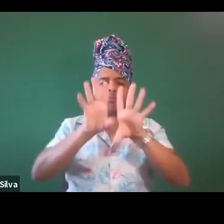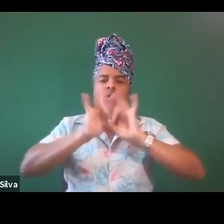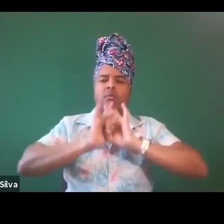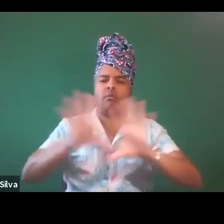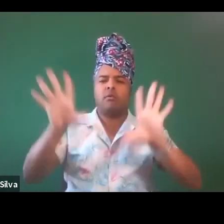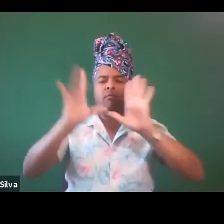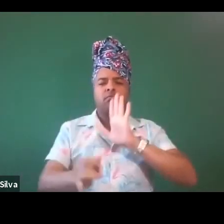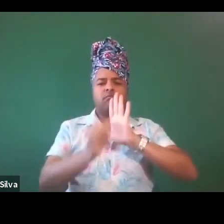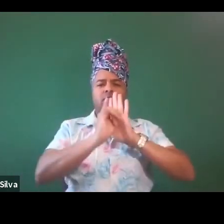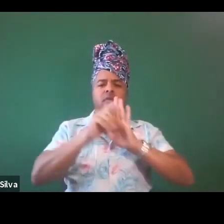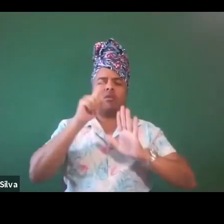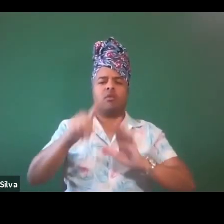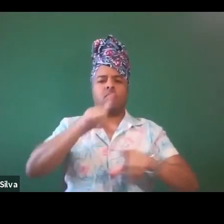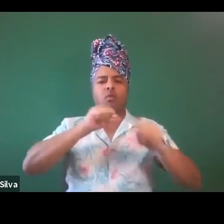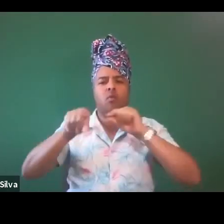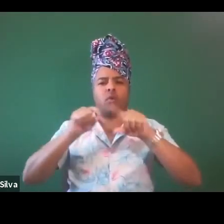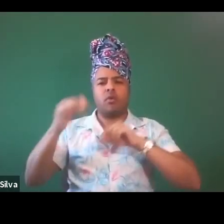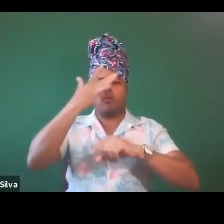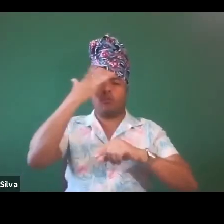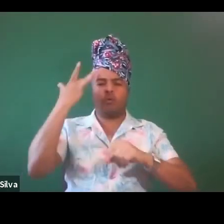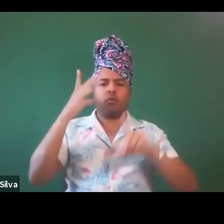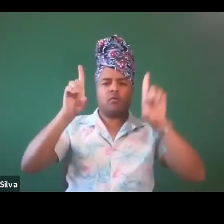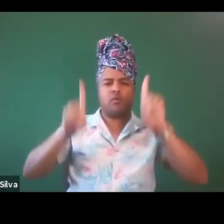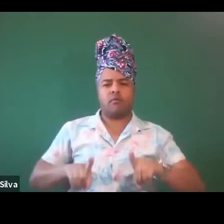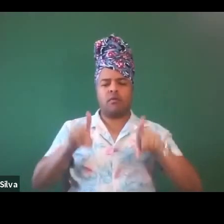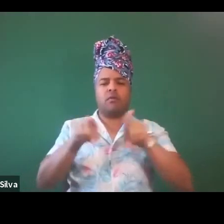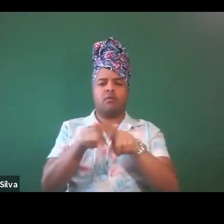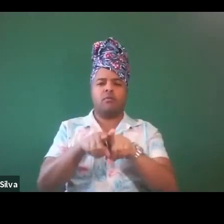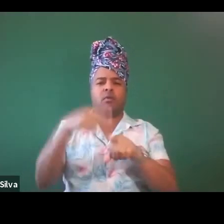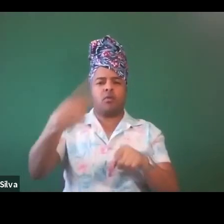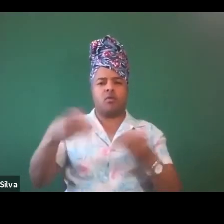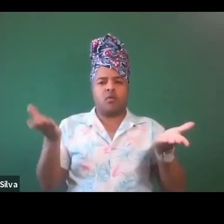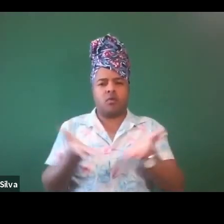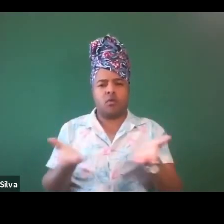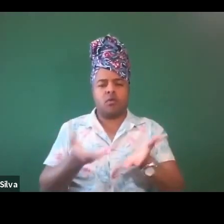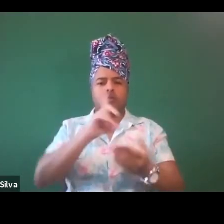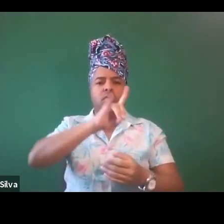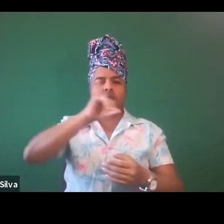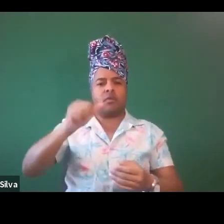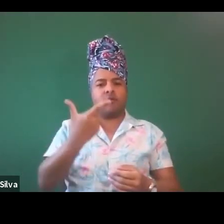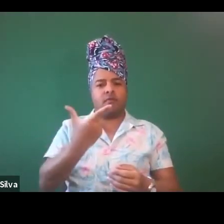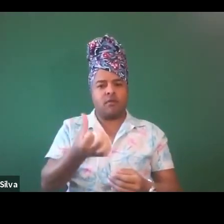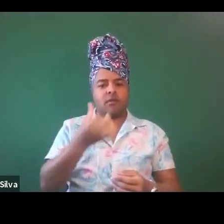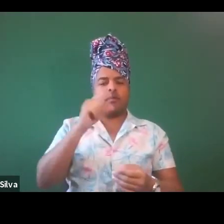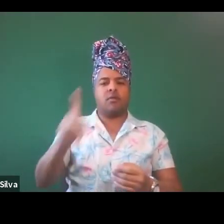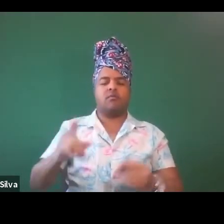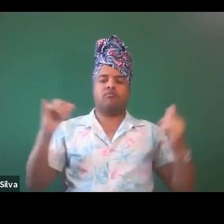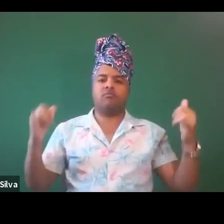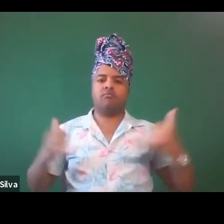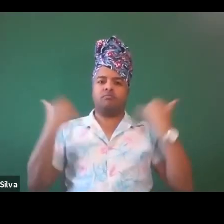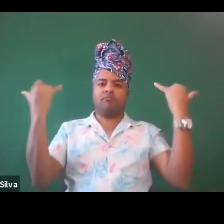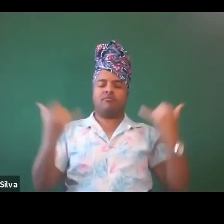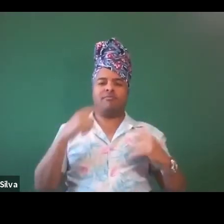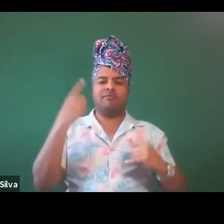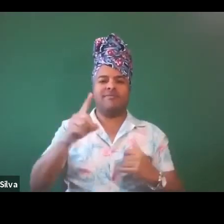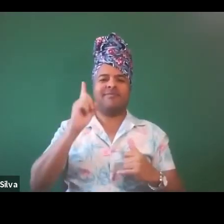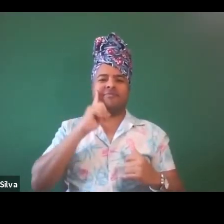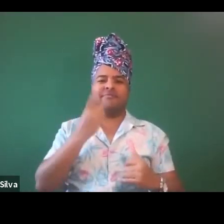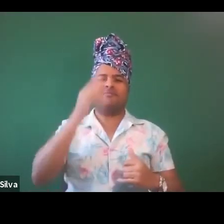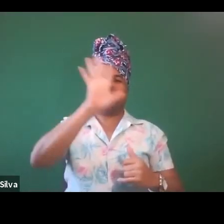de escolha das pessoas com deficiência. E hoje, dia 26, comemora-se também o Dia Nacional do